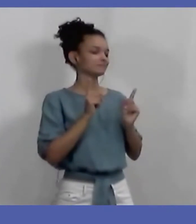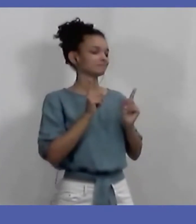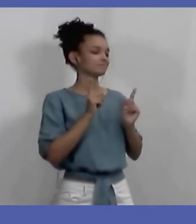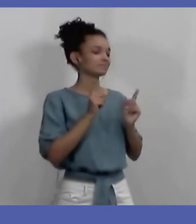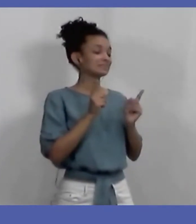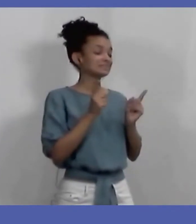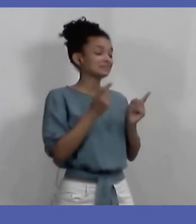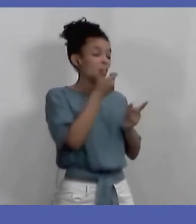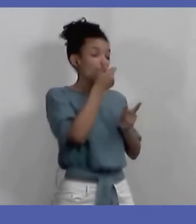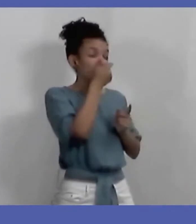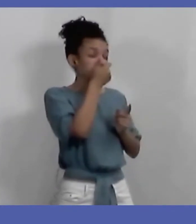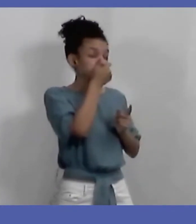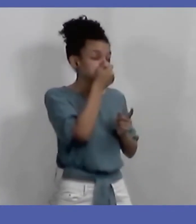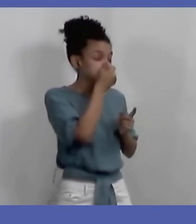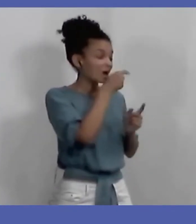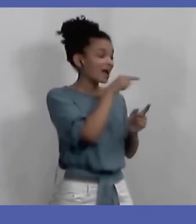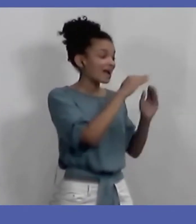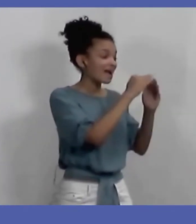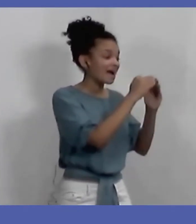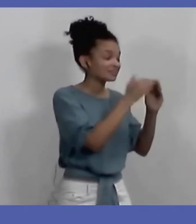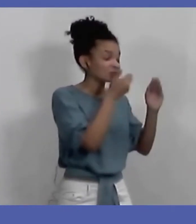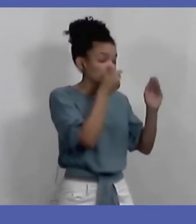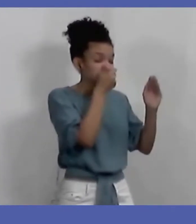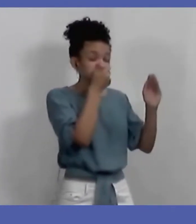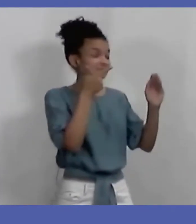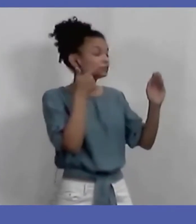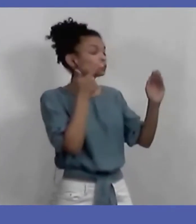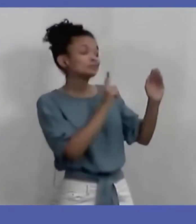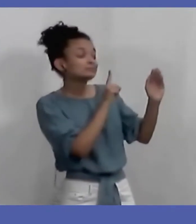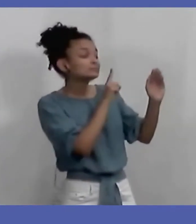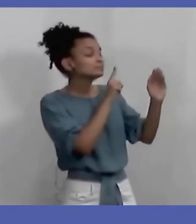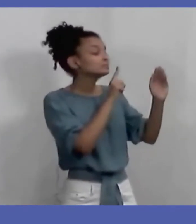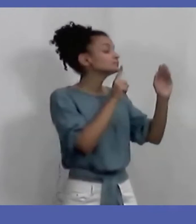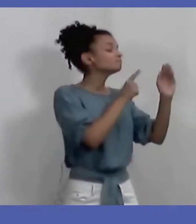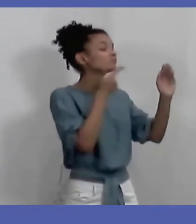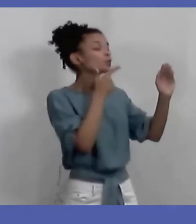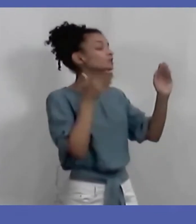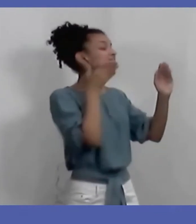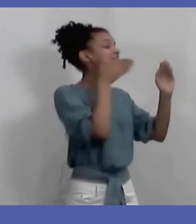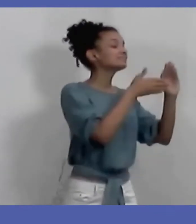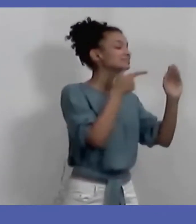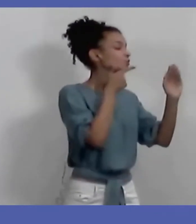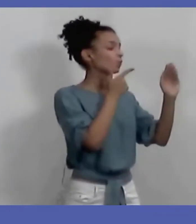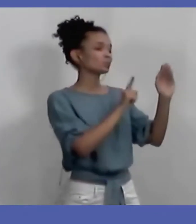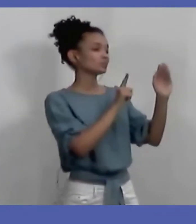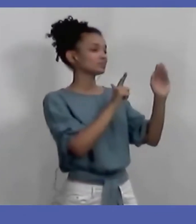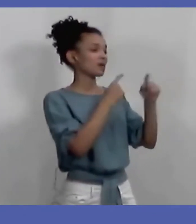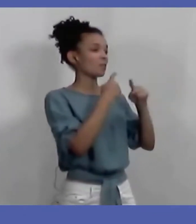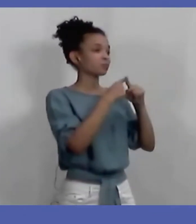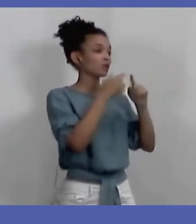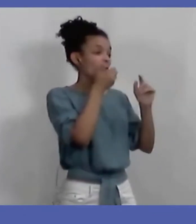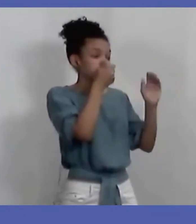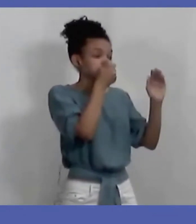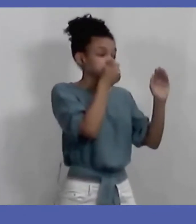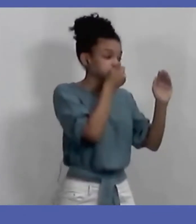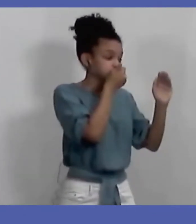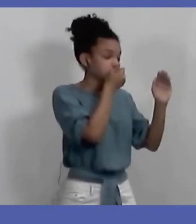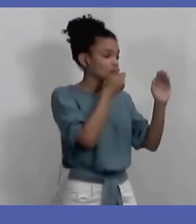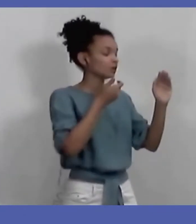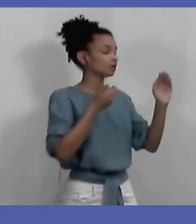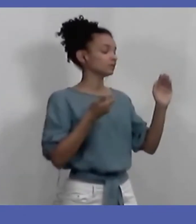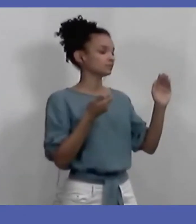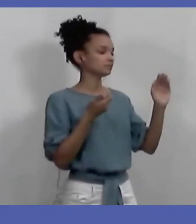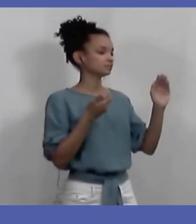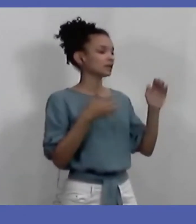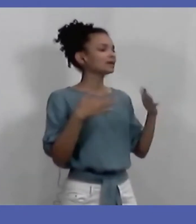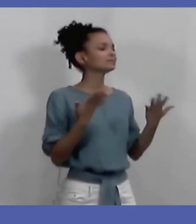estava totalmente lotado a casa, cheio de gente. Então, se for assim nesse caso, o que